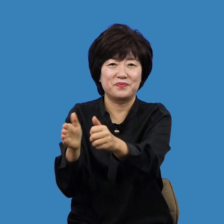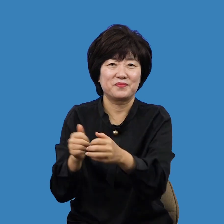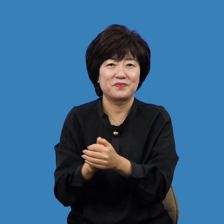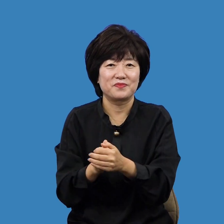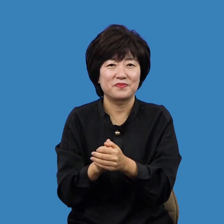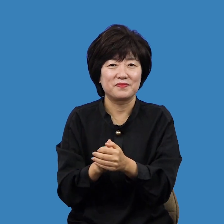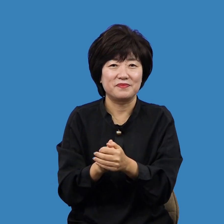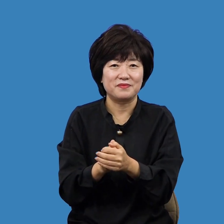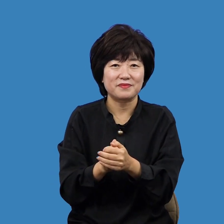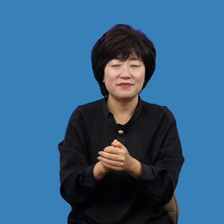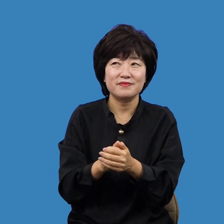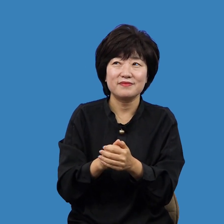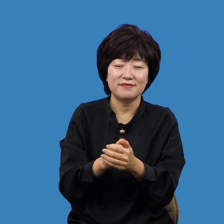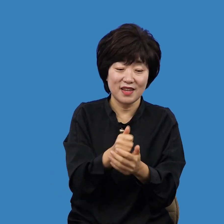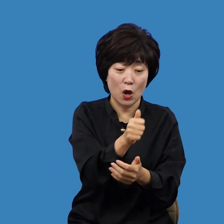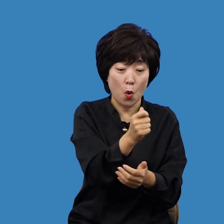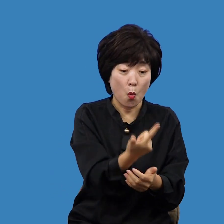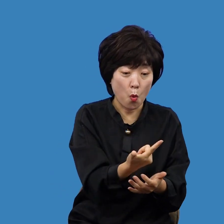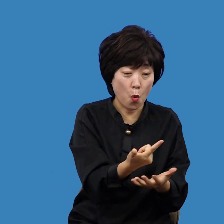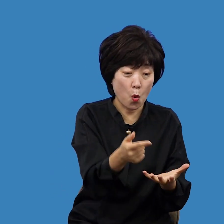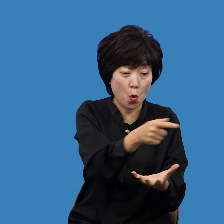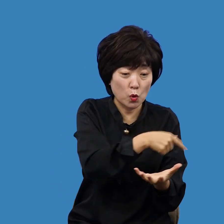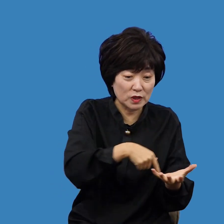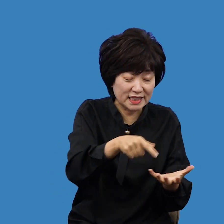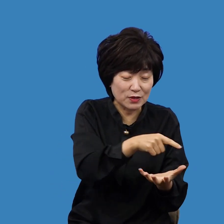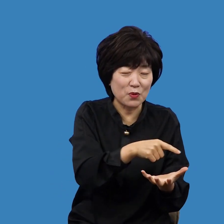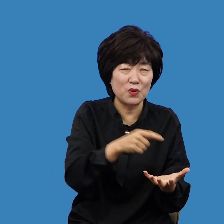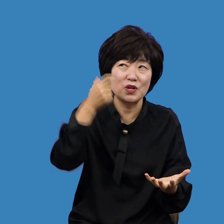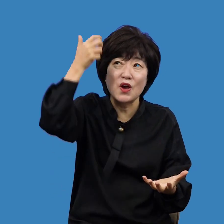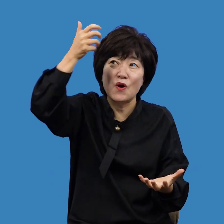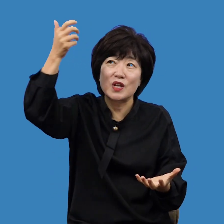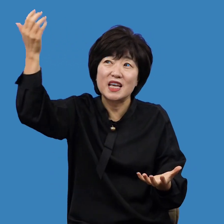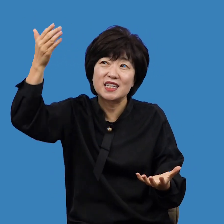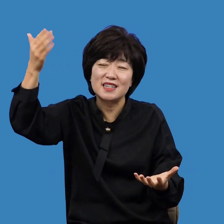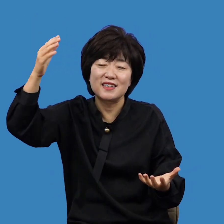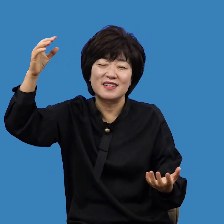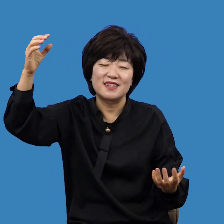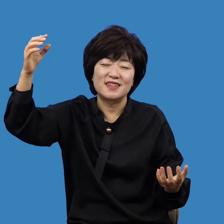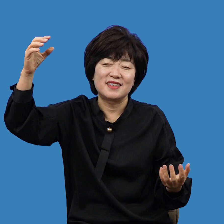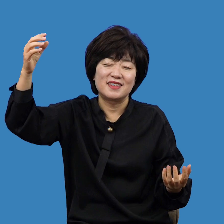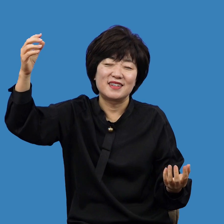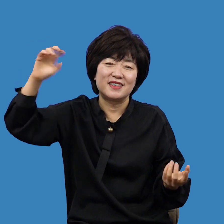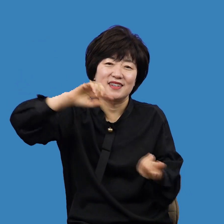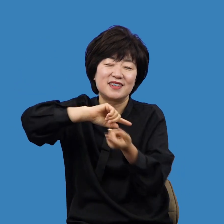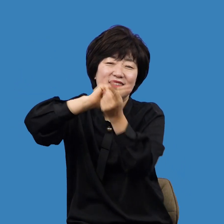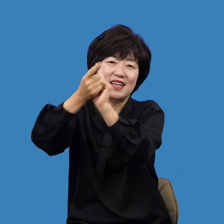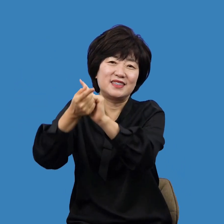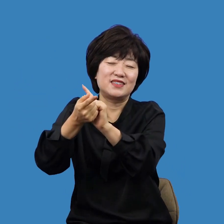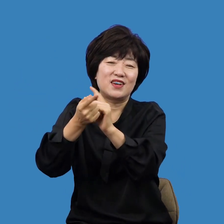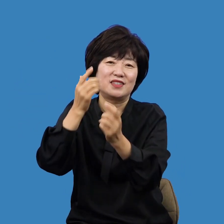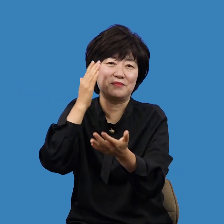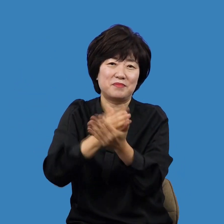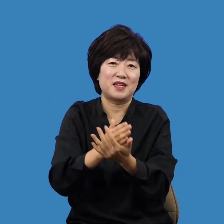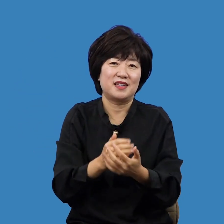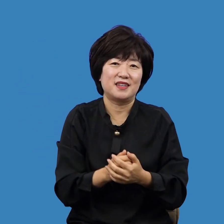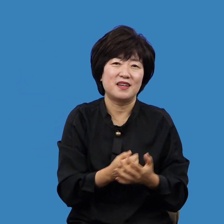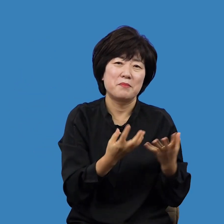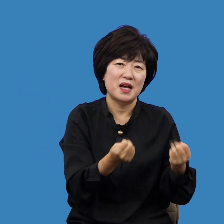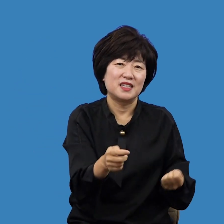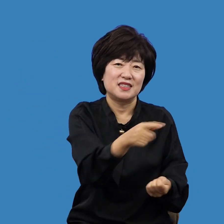혼으로 영의 일을 대체하려고 하지 마십시오. 우리가 살아가다 보면 많은 경우에 혼과 육으로 영의 일들을 대체하려고